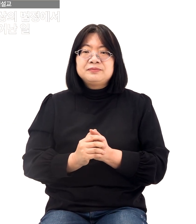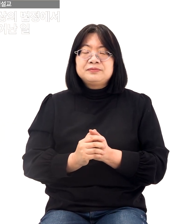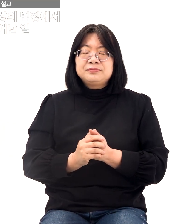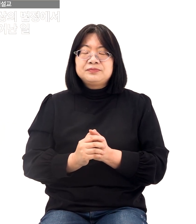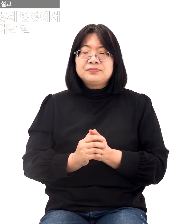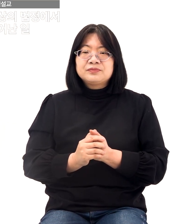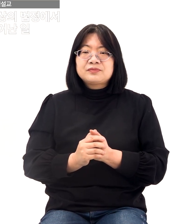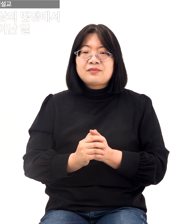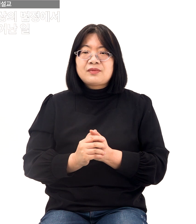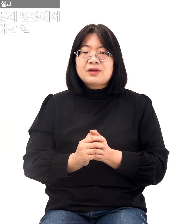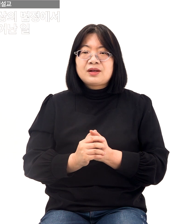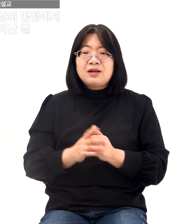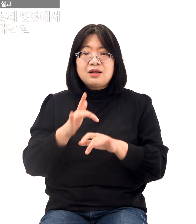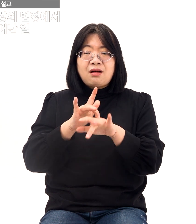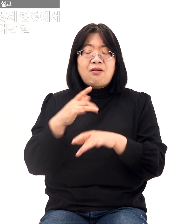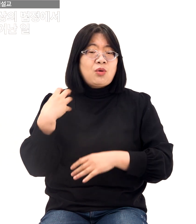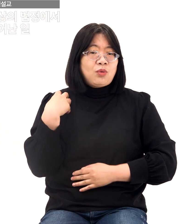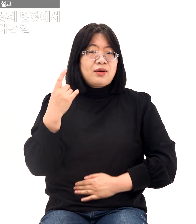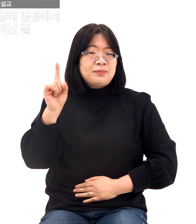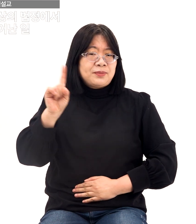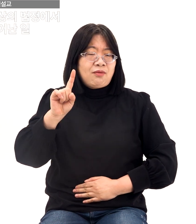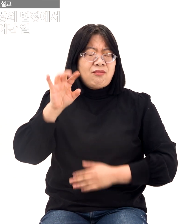그러니까 사탄의 역할은